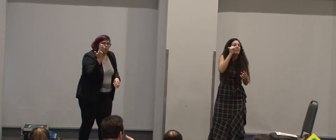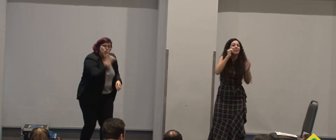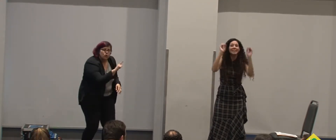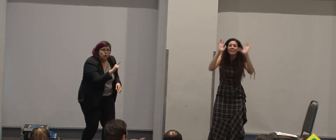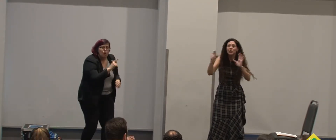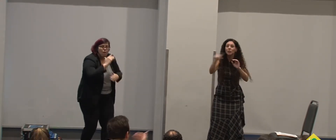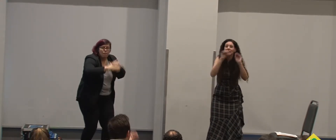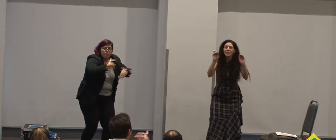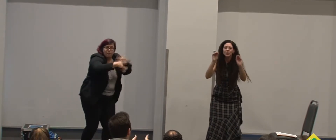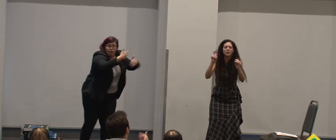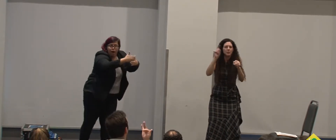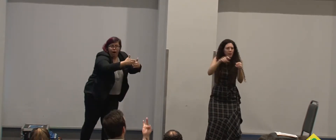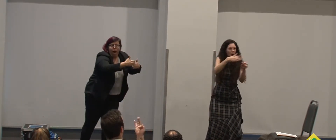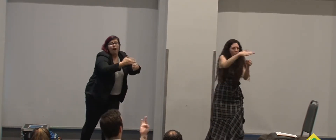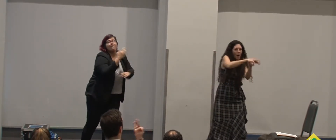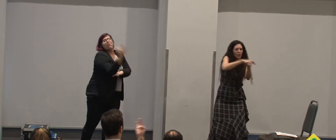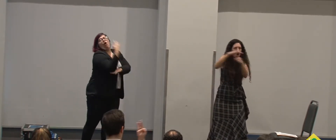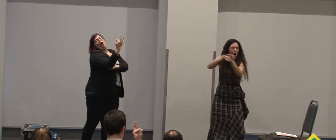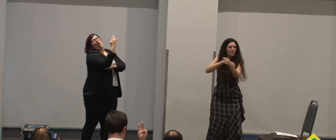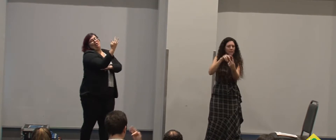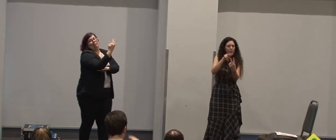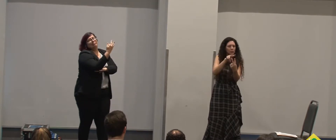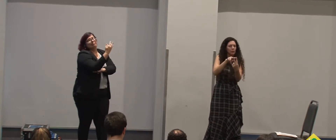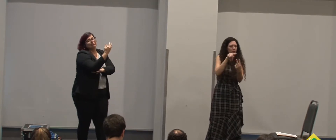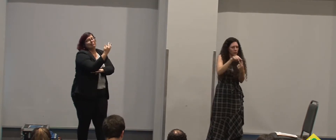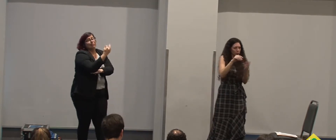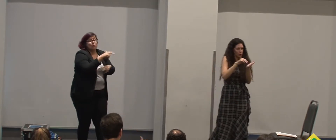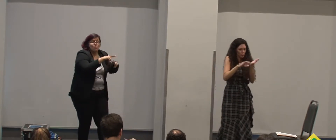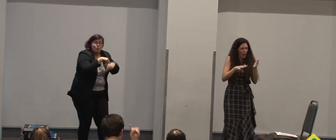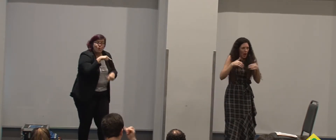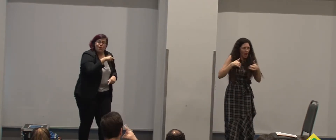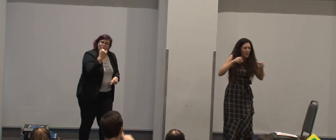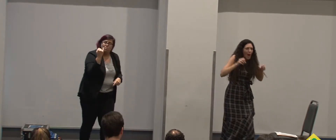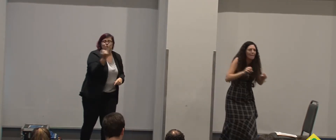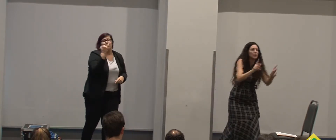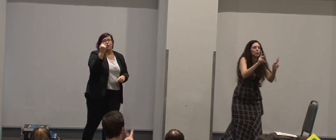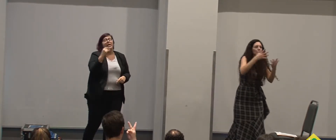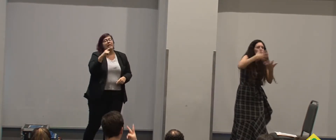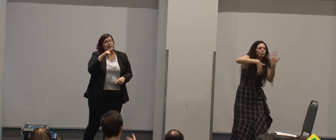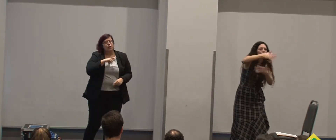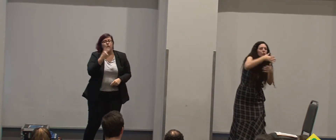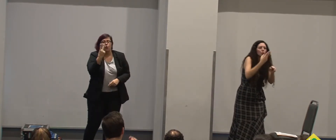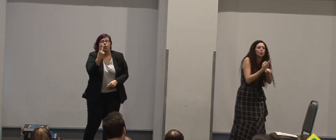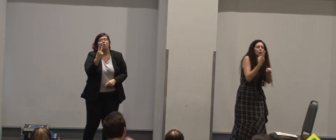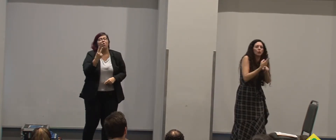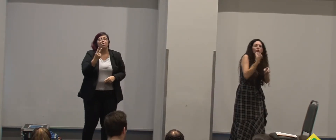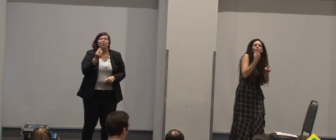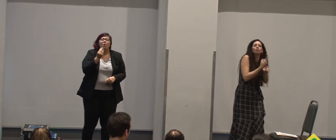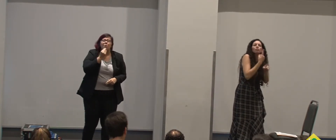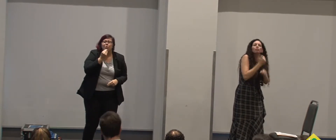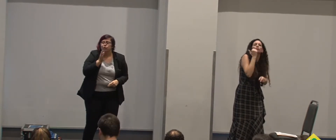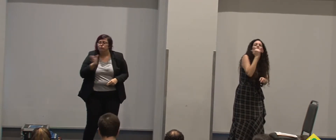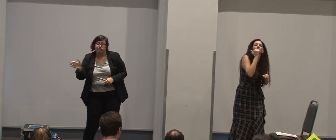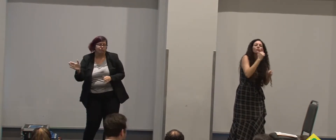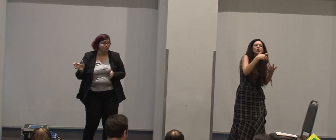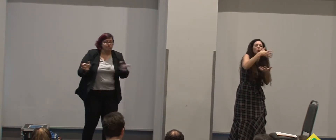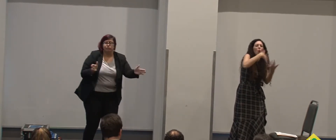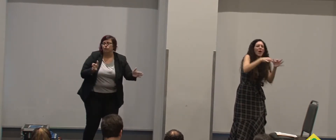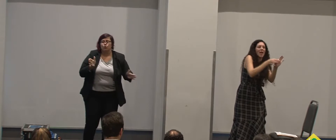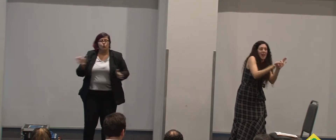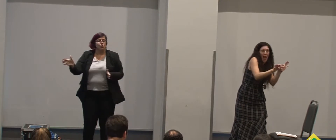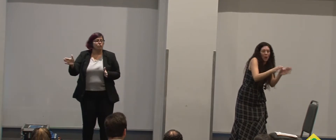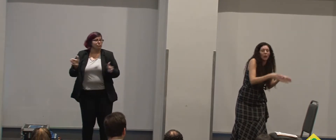interações cotidianas. O que acaba acontecendo é que esse outro tipo de registro mais formal, os surdos